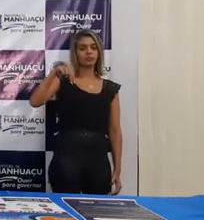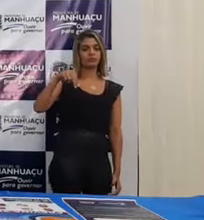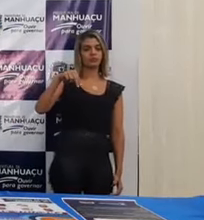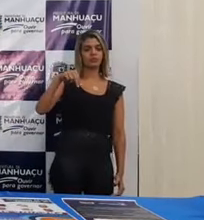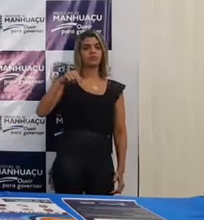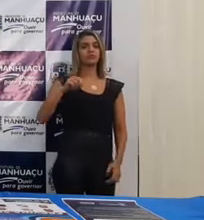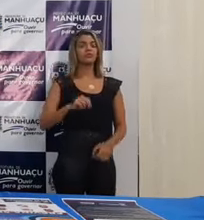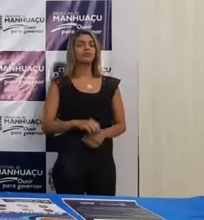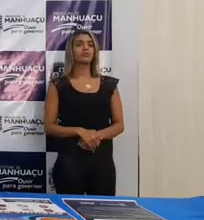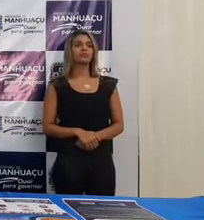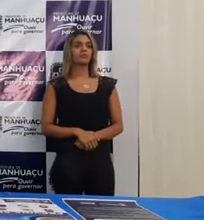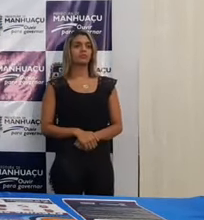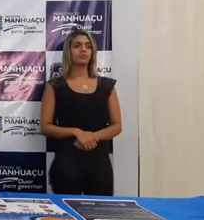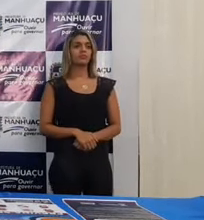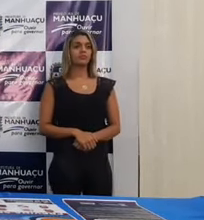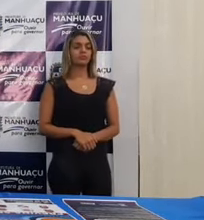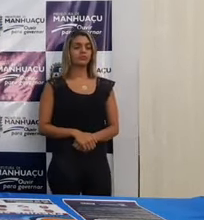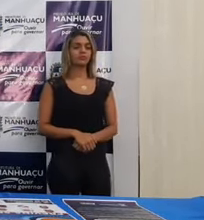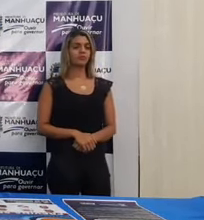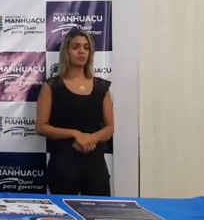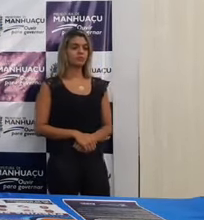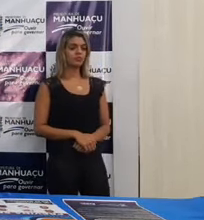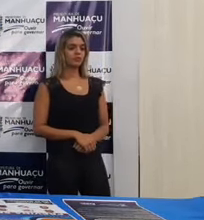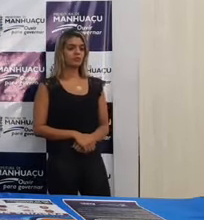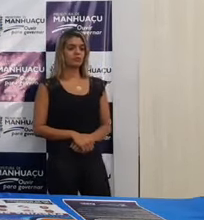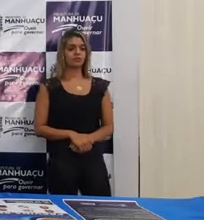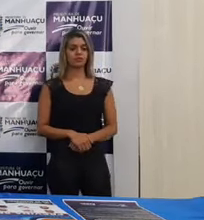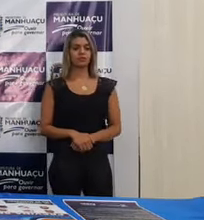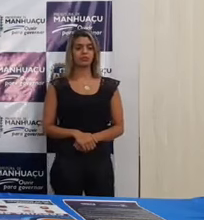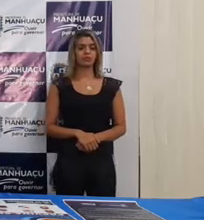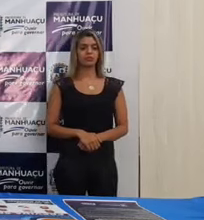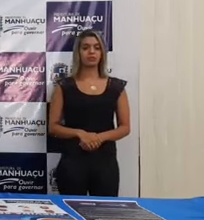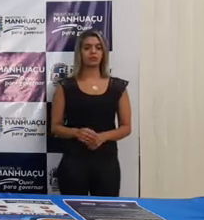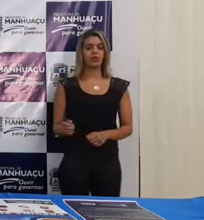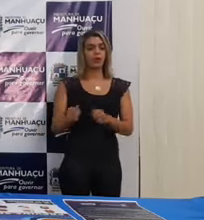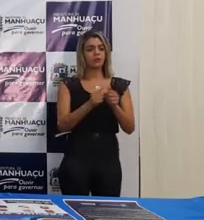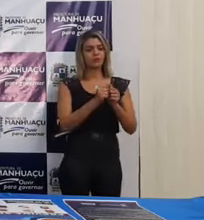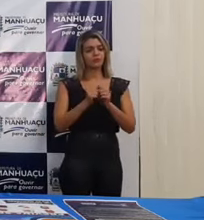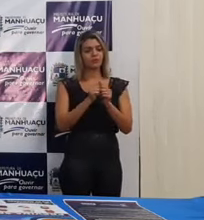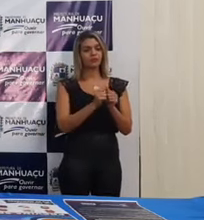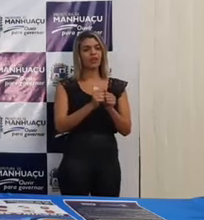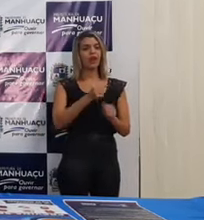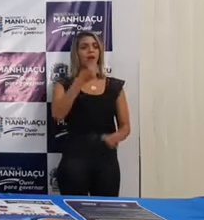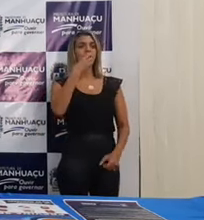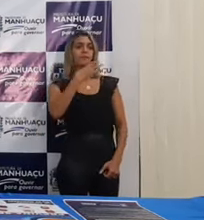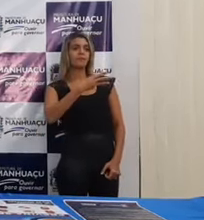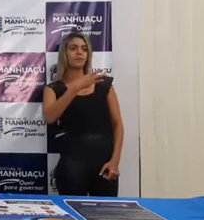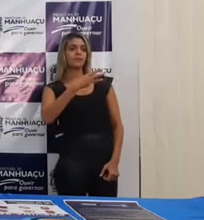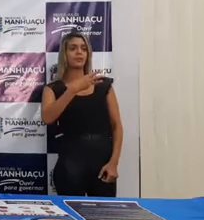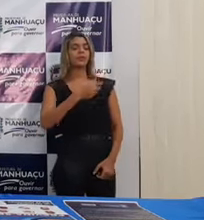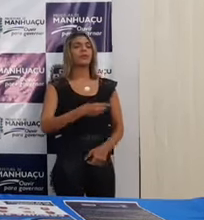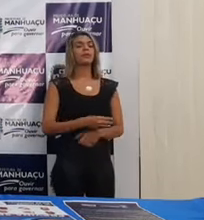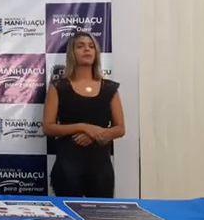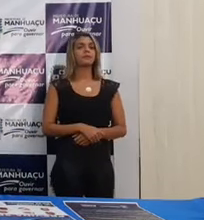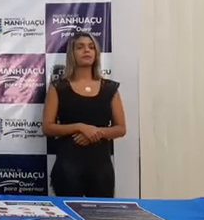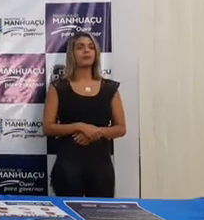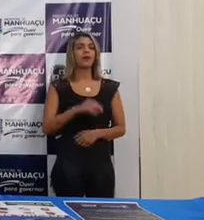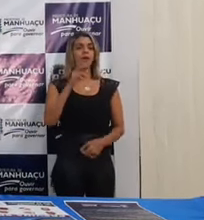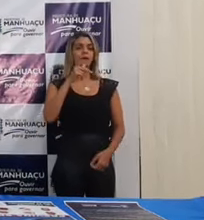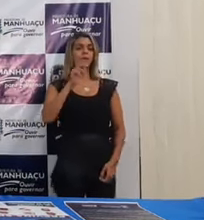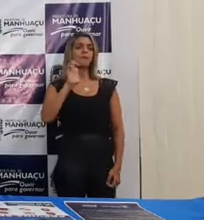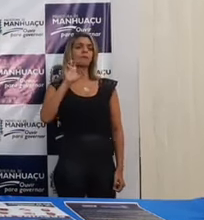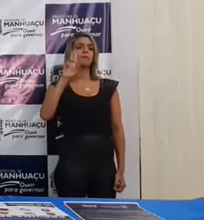as perguntas e, em seguida, os veículos de imprensa aqui presentes terão direito a 3 perguntas cada. E encerraremos com